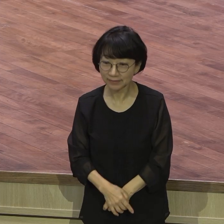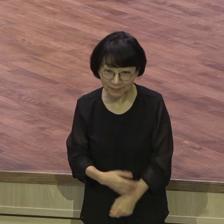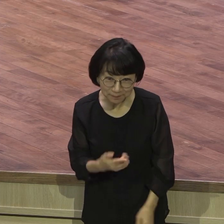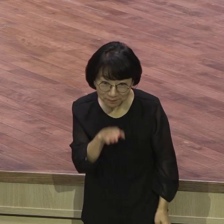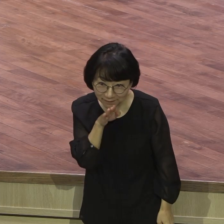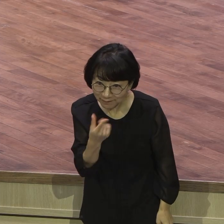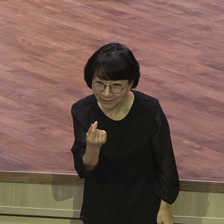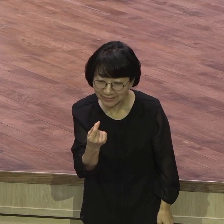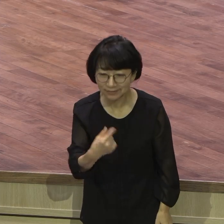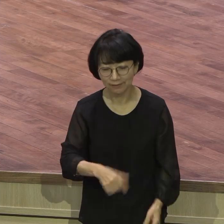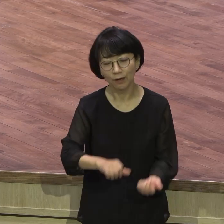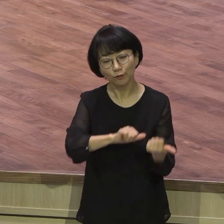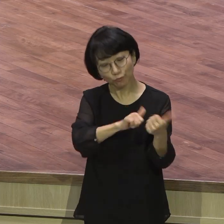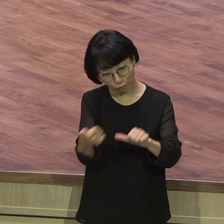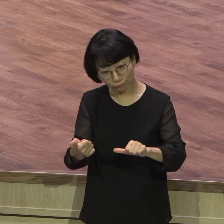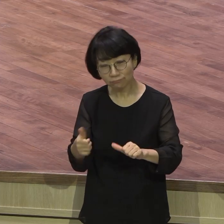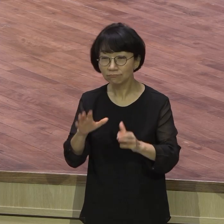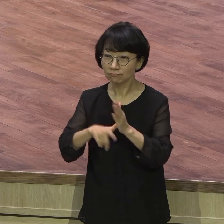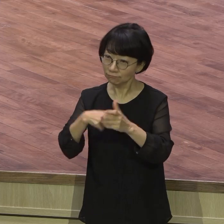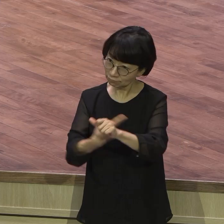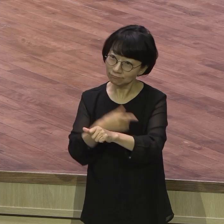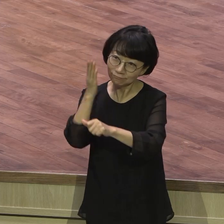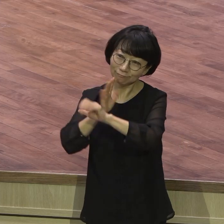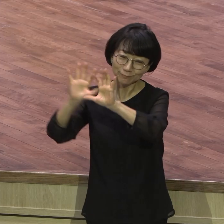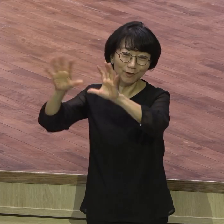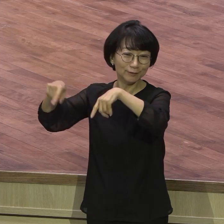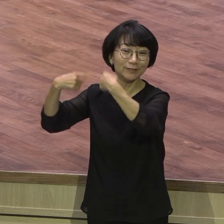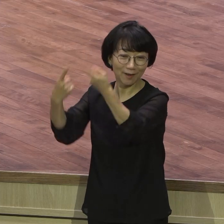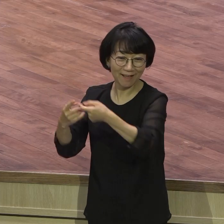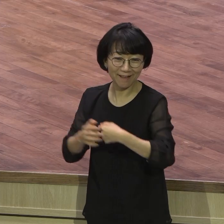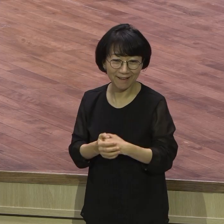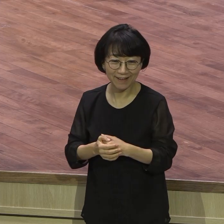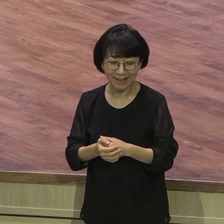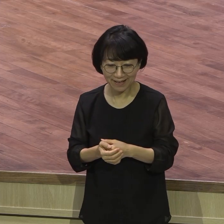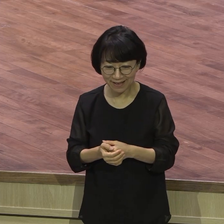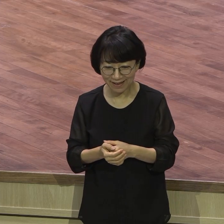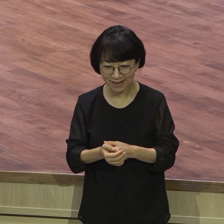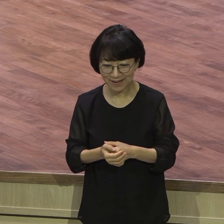맞지요 죽어야 천국 가지요 죽자는 천국 갑니까